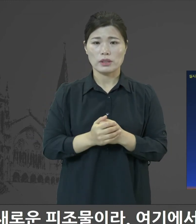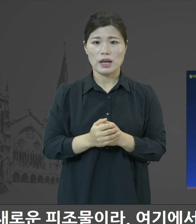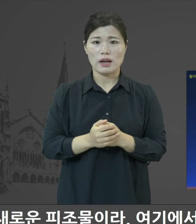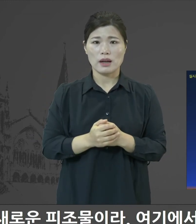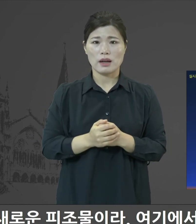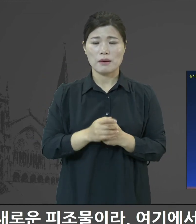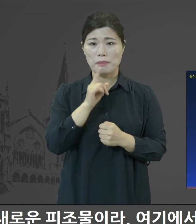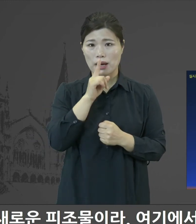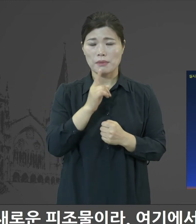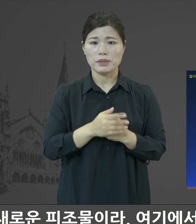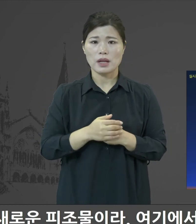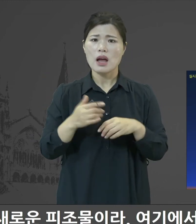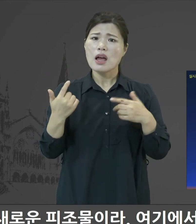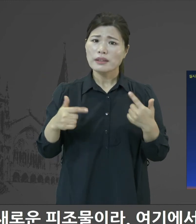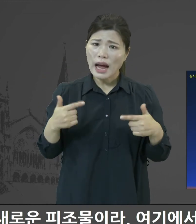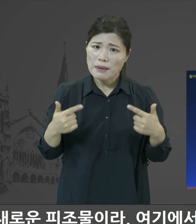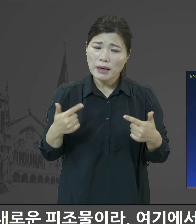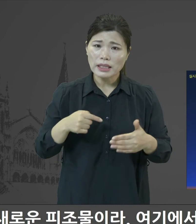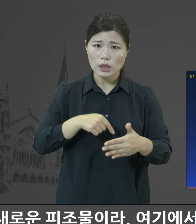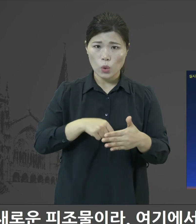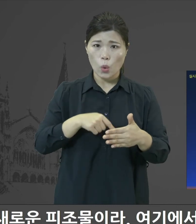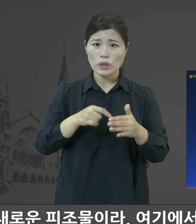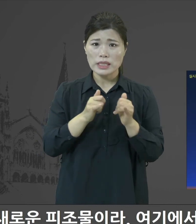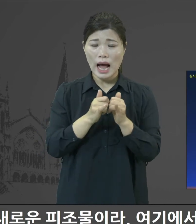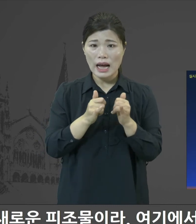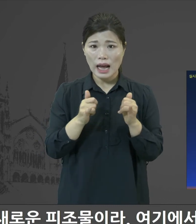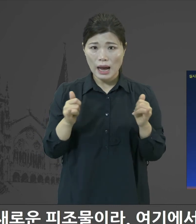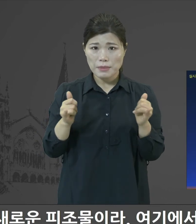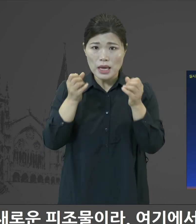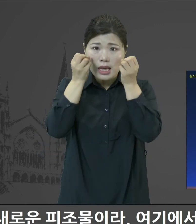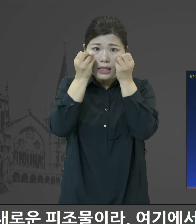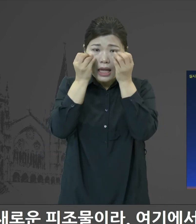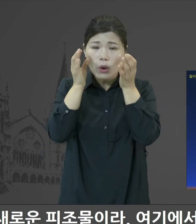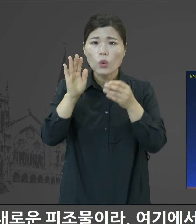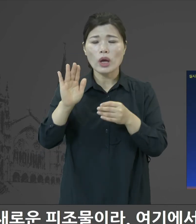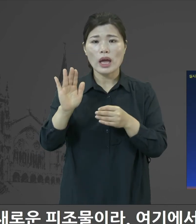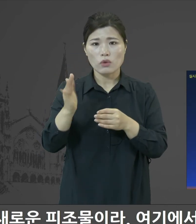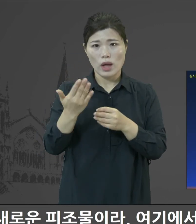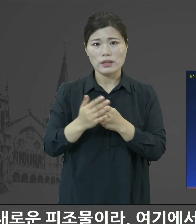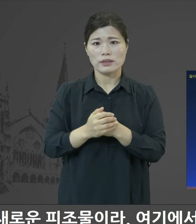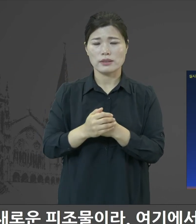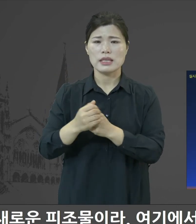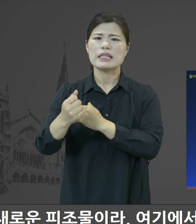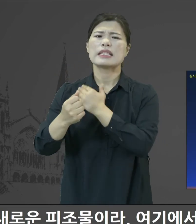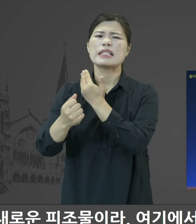사람입니까? 날마다 속사람이 새로워질 수 있는 능력을 받은 사람입니다.